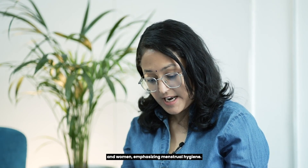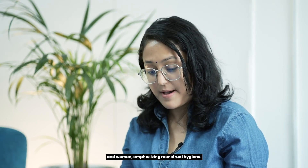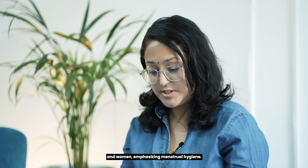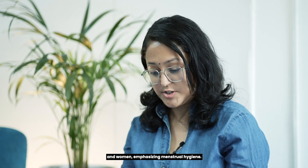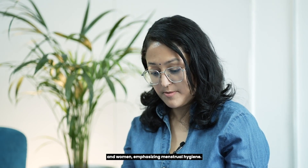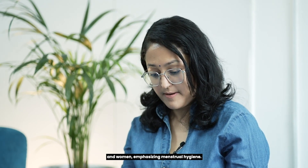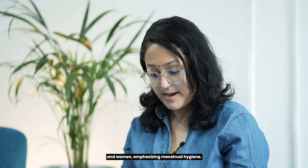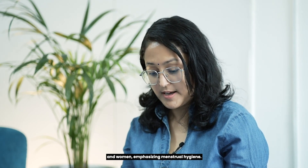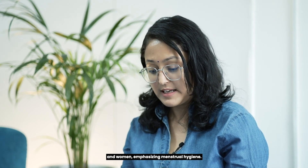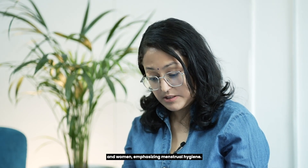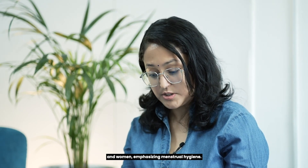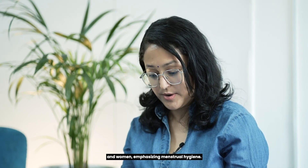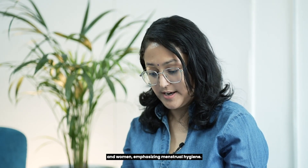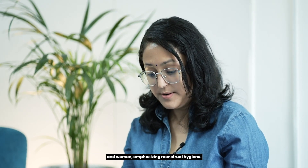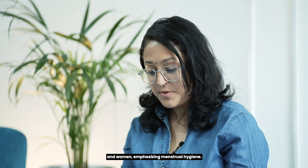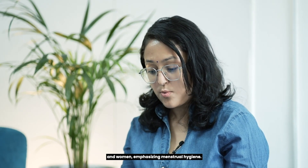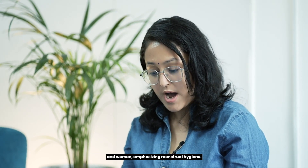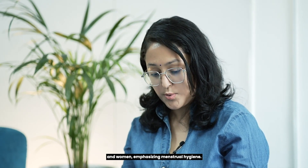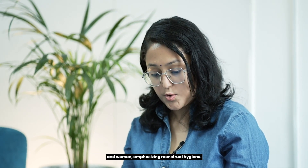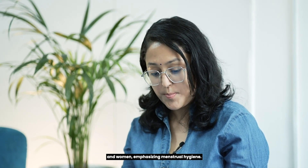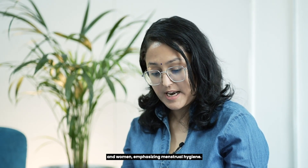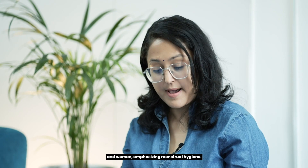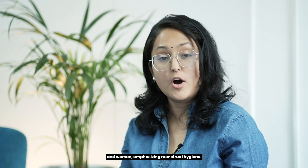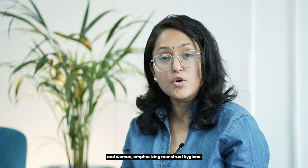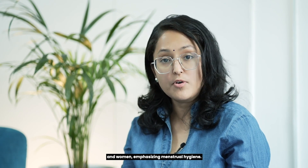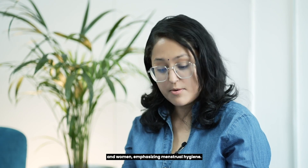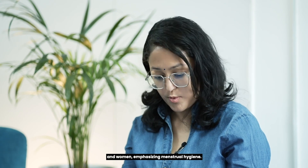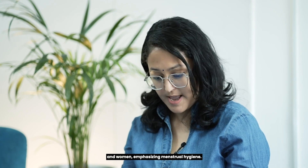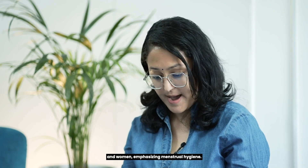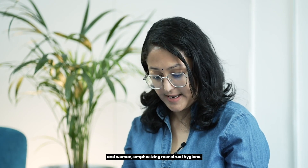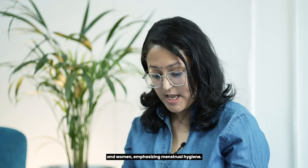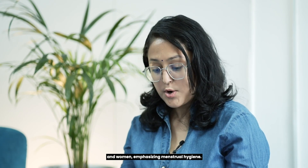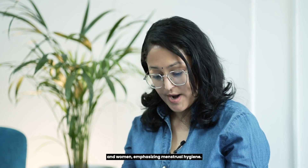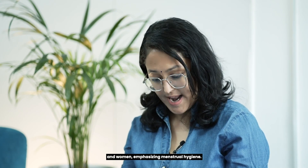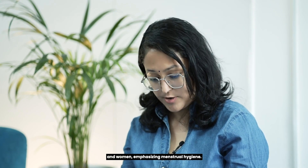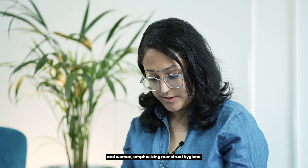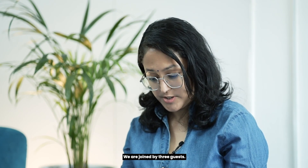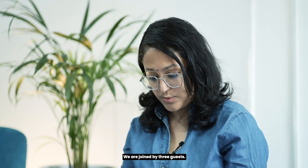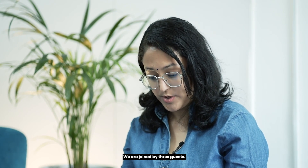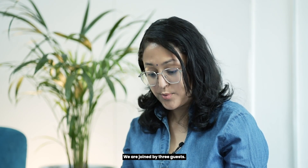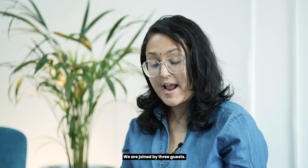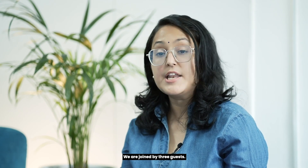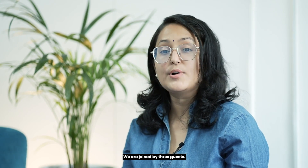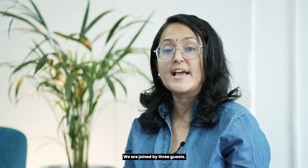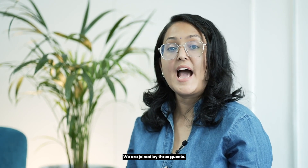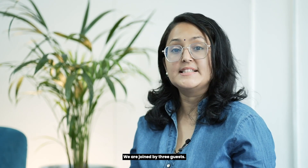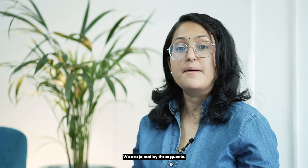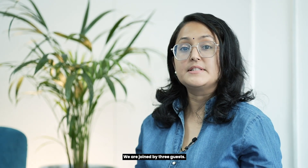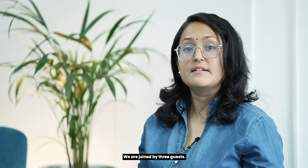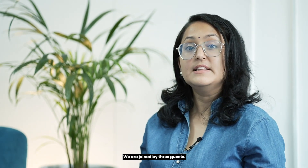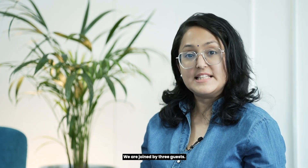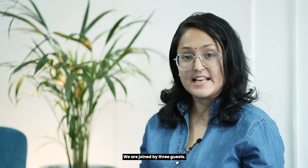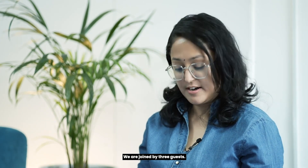महिलाको महिनावारी सरसफाईमा केन्द्रित रहेर उहाँहरूको महिनावारी अनुभव भोगाइबारे कुराकानी गर्दैछौँ र कुराकानीको लागि